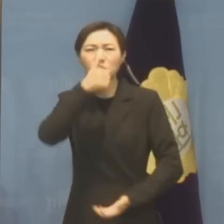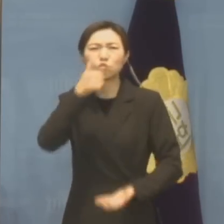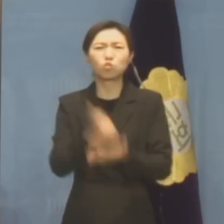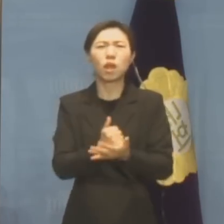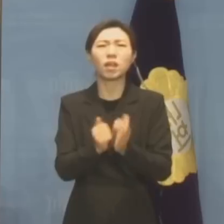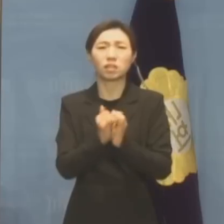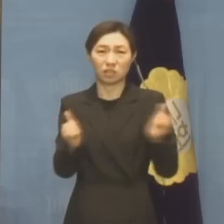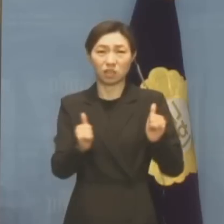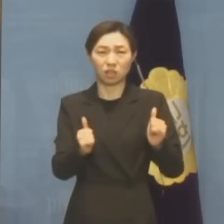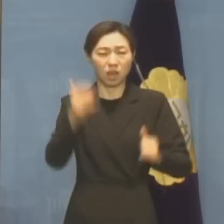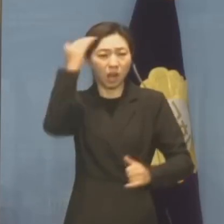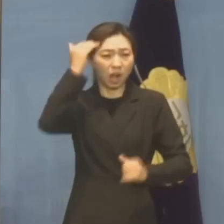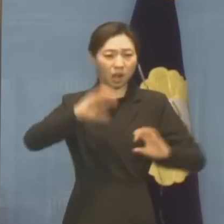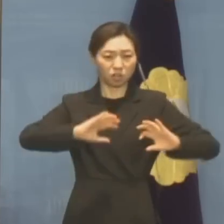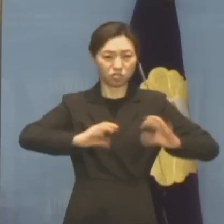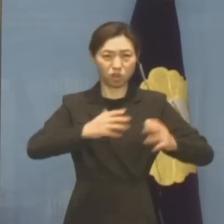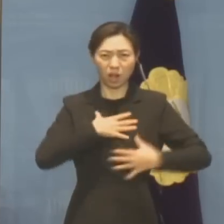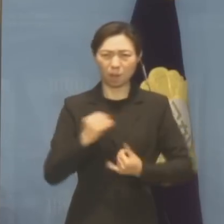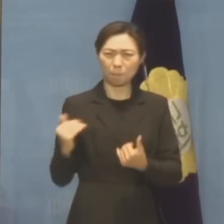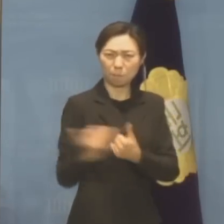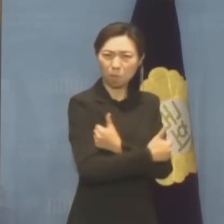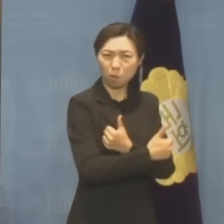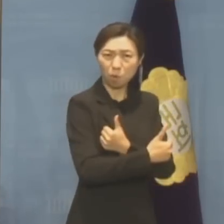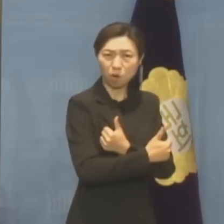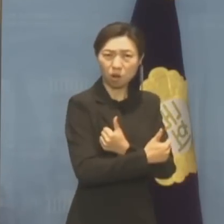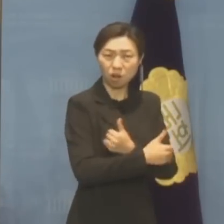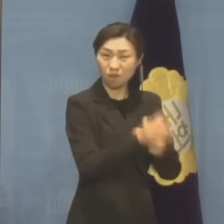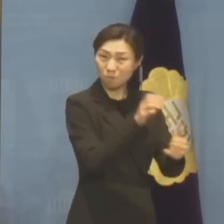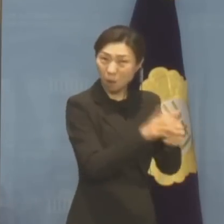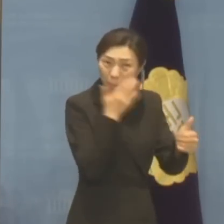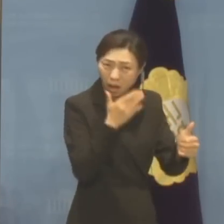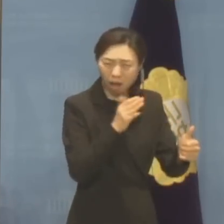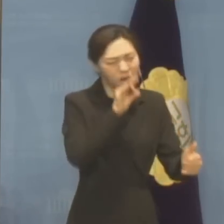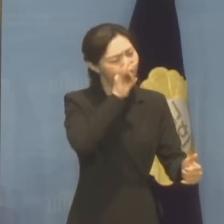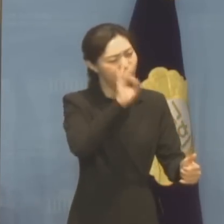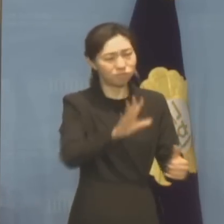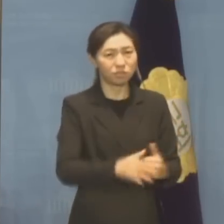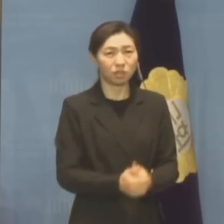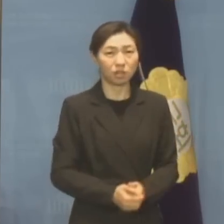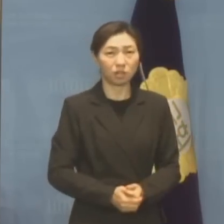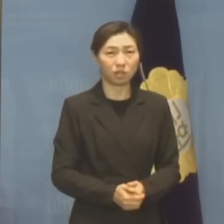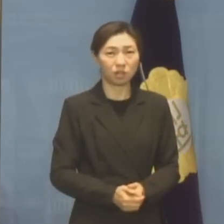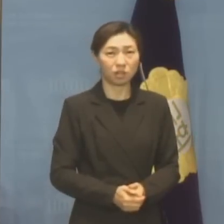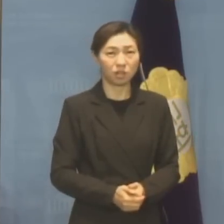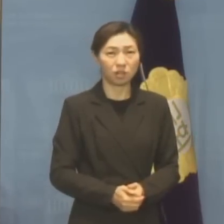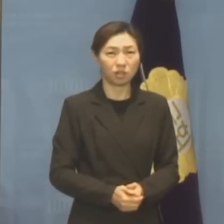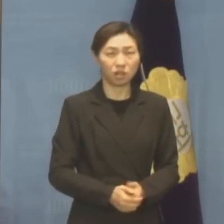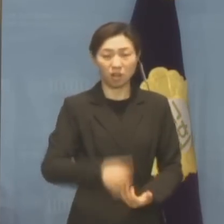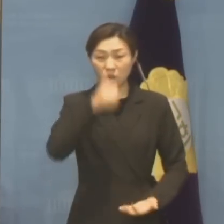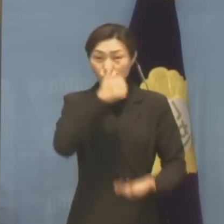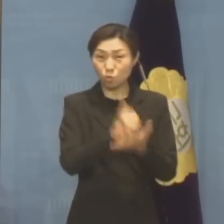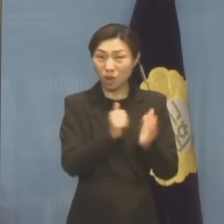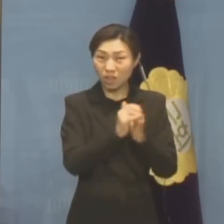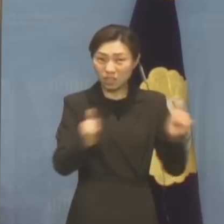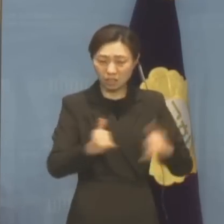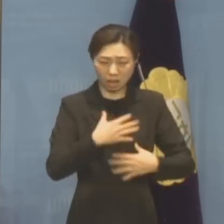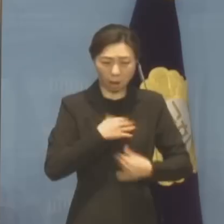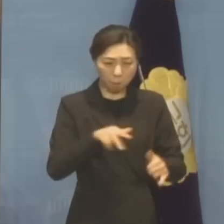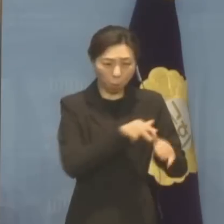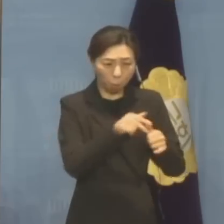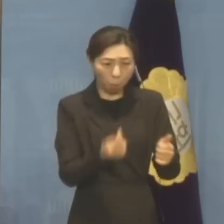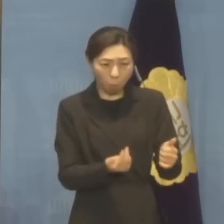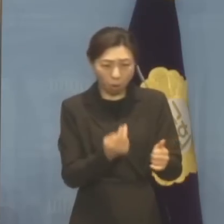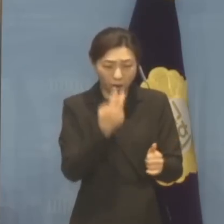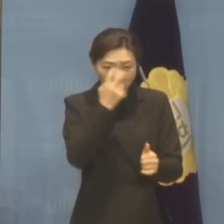맡길 수는 없습니다. 아무리 사람이 없어도 군사기밀을 유출한 범법자를 쓸 수는 없습니다.